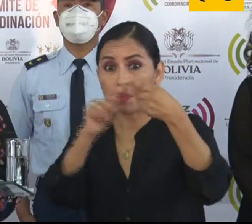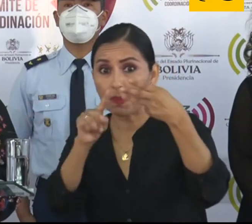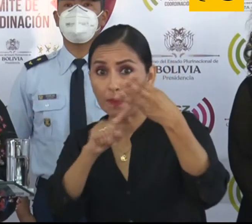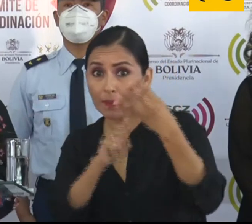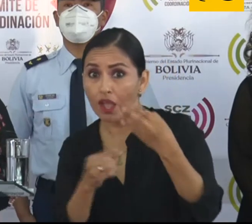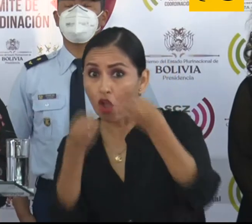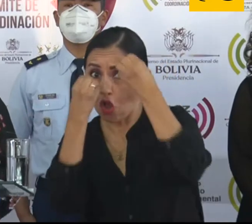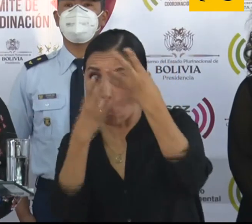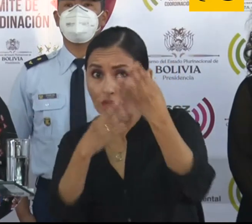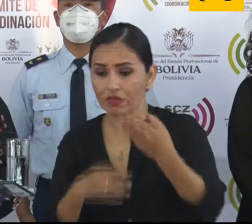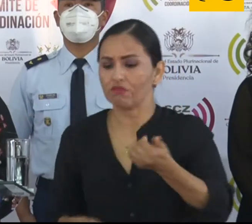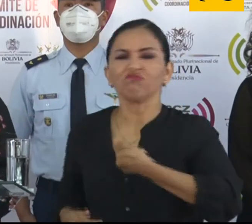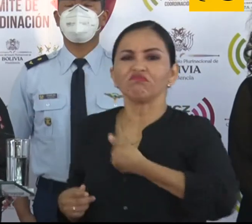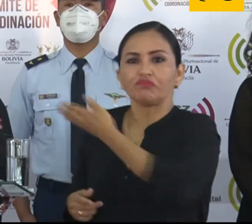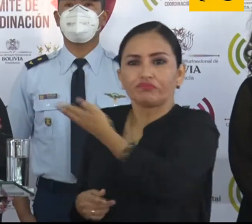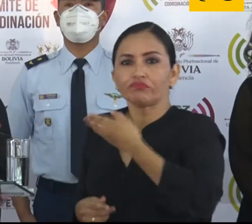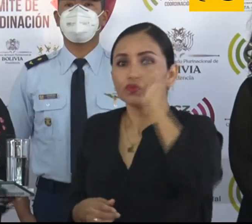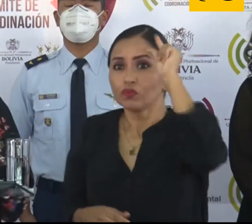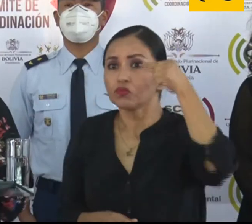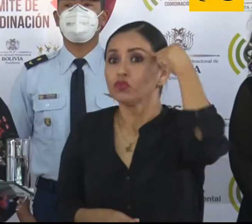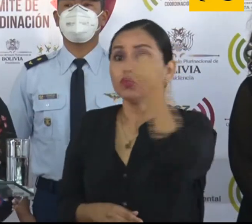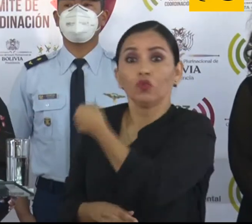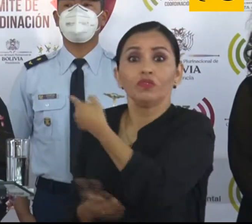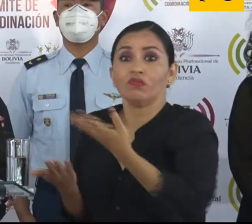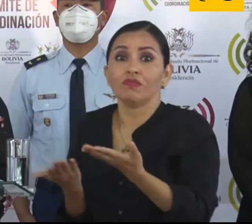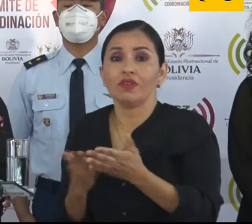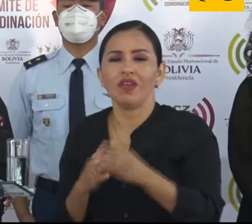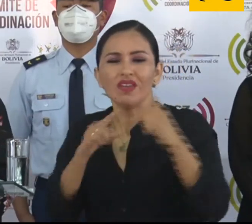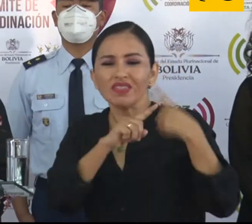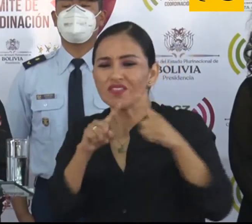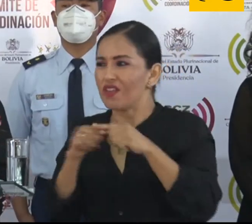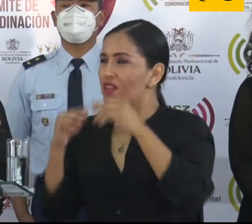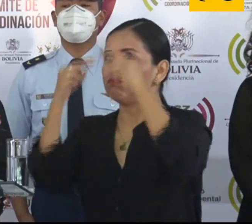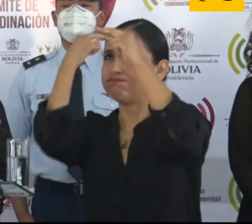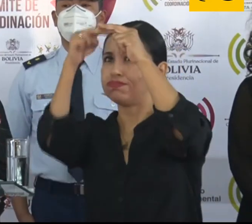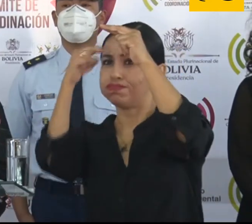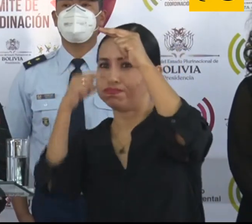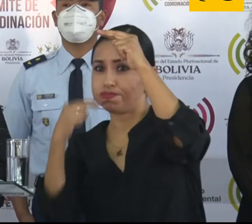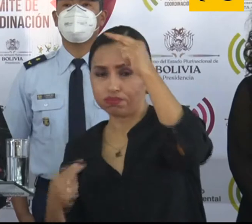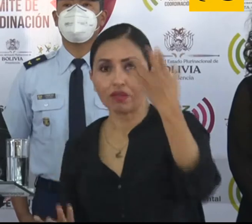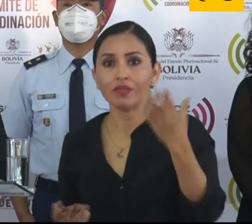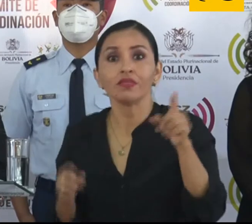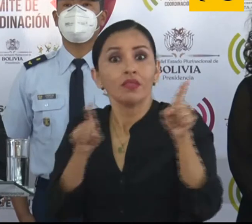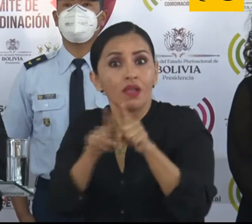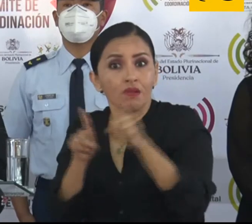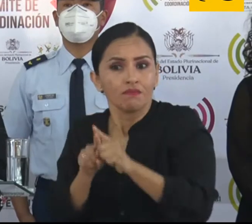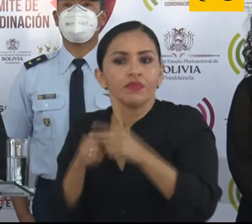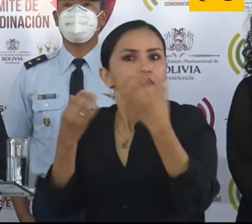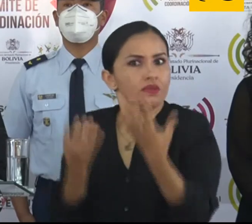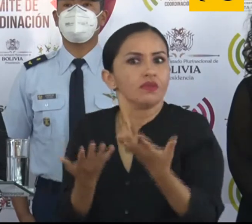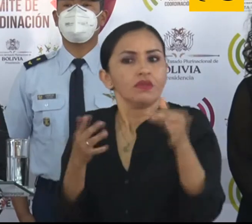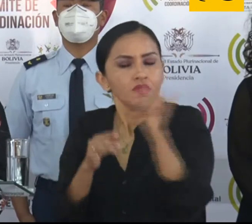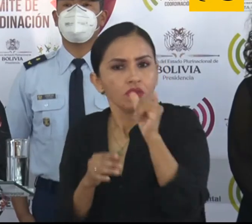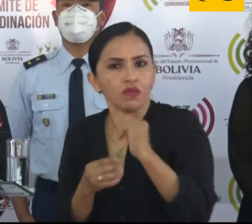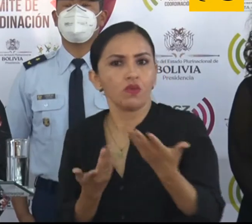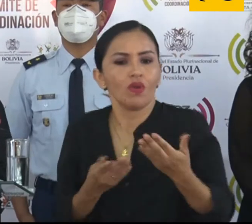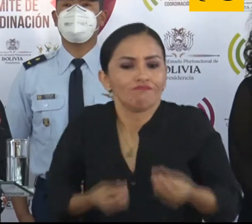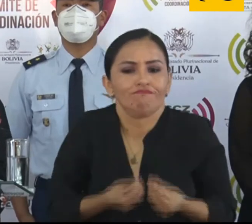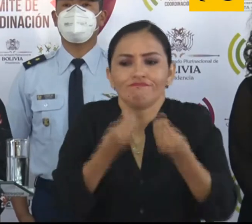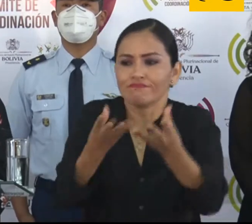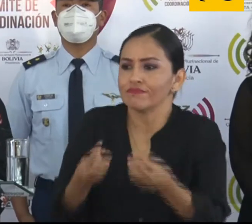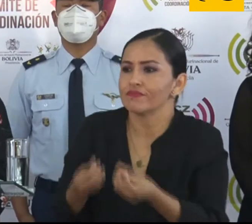medidas básicas y nosotros como gobierno, los diferentes niveles, tenemos también que responder ante